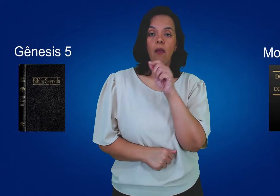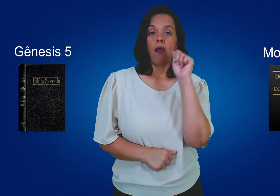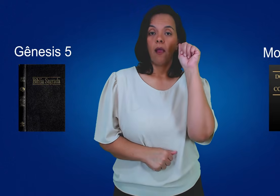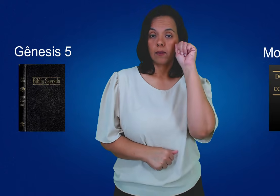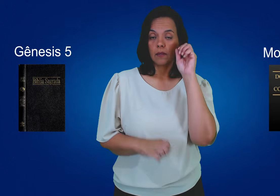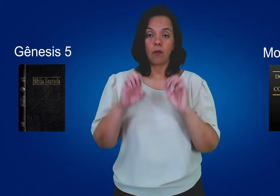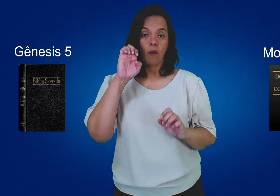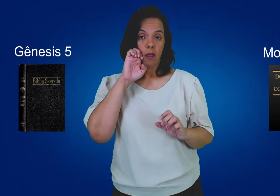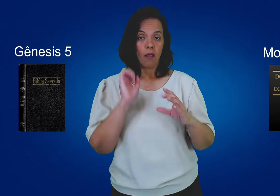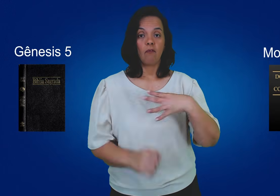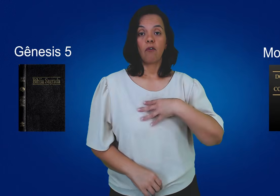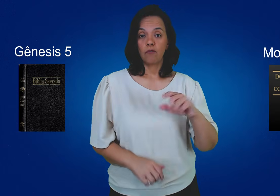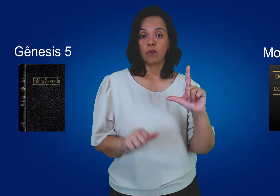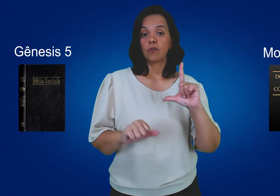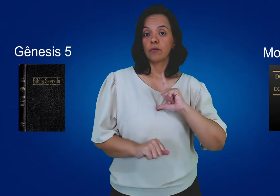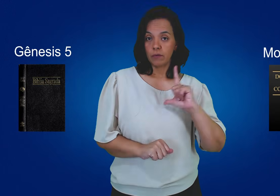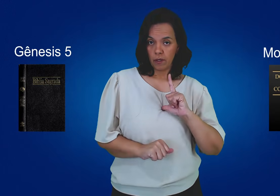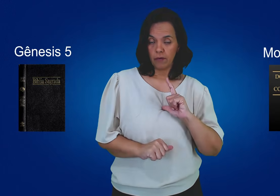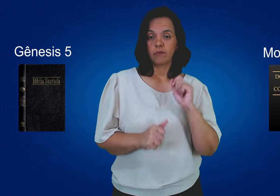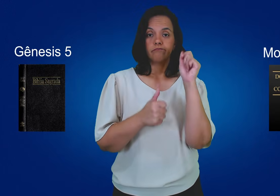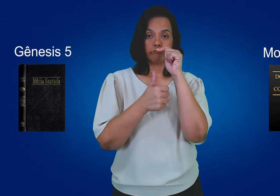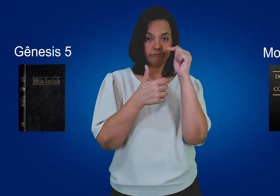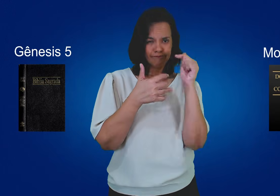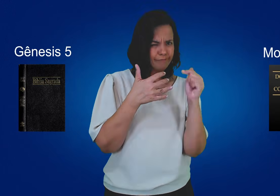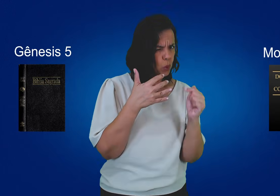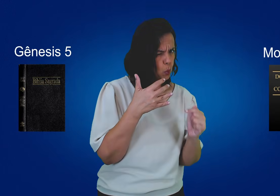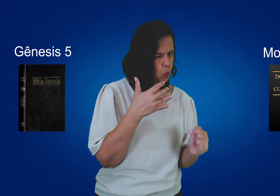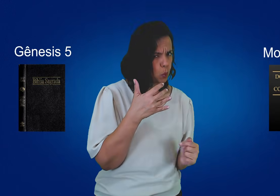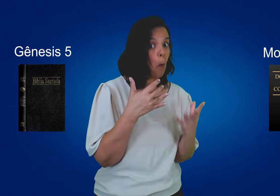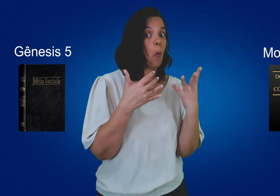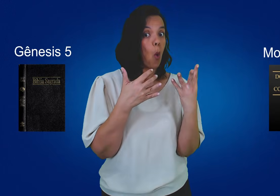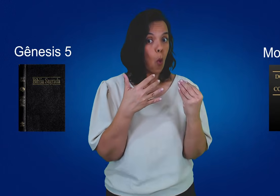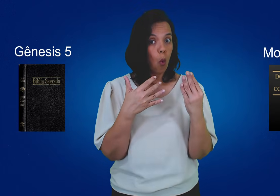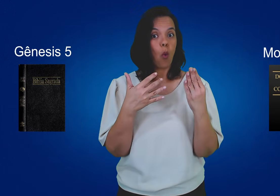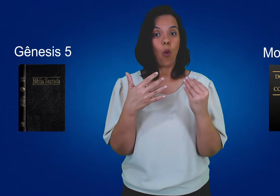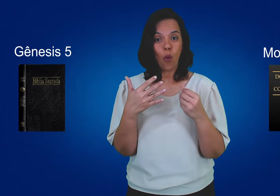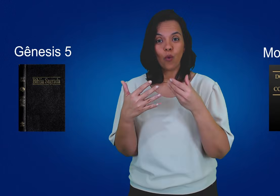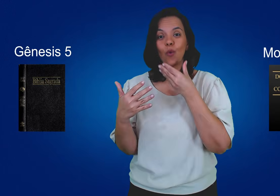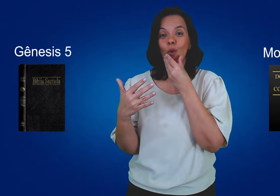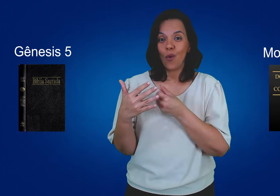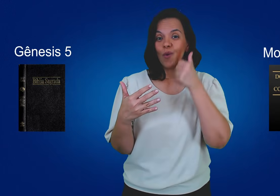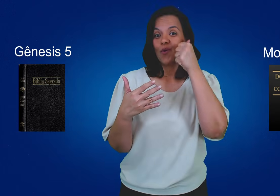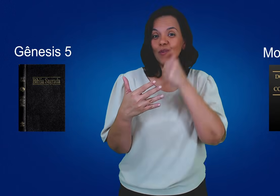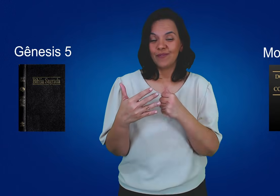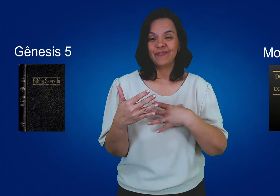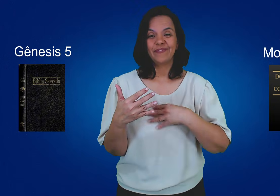Adão. Adão e Eva, eles tiveram filhos, muitos filhos, filhos e filhas.